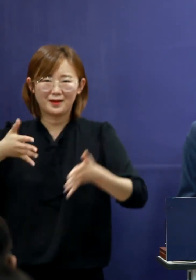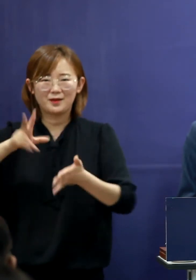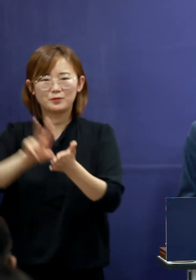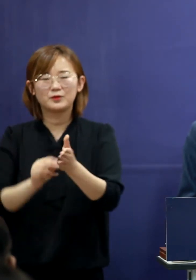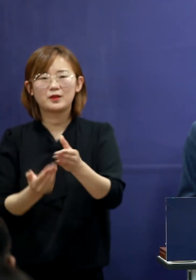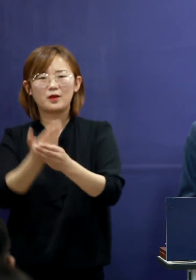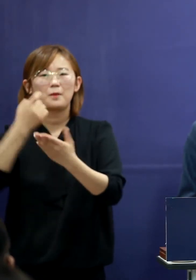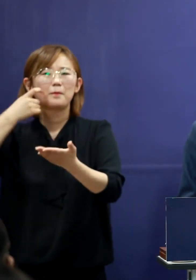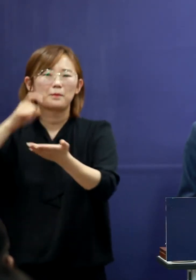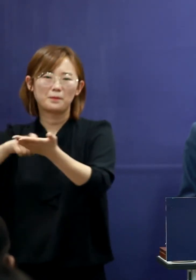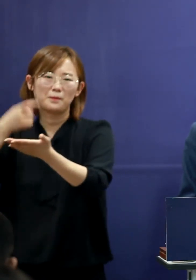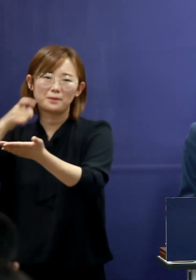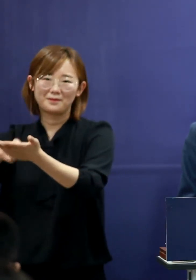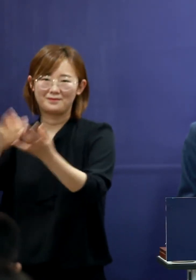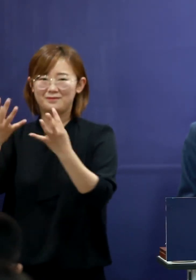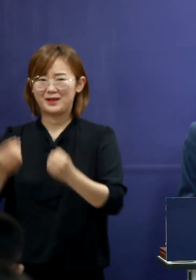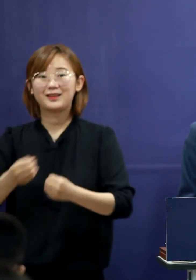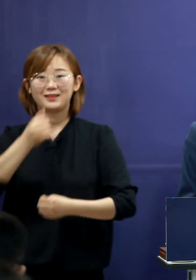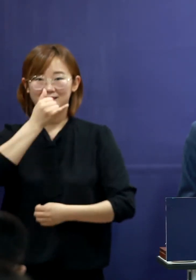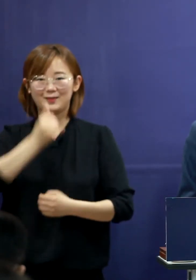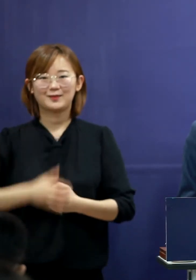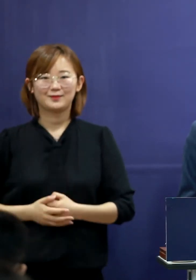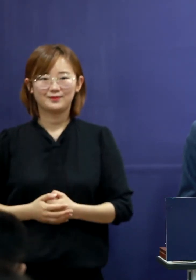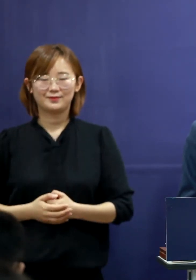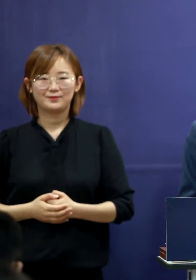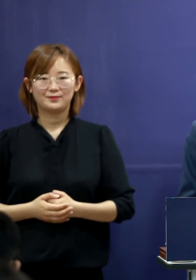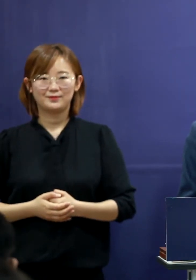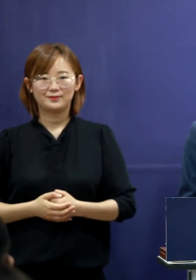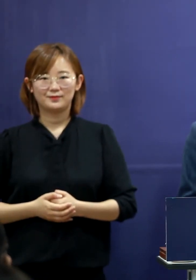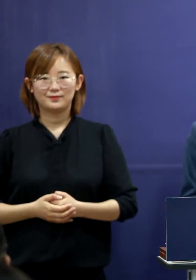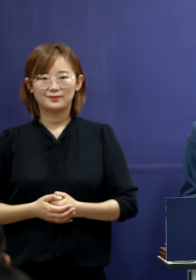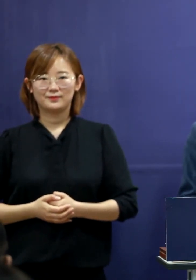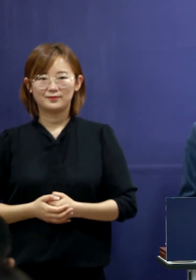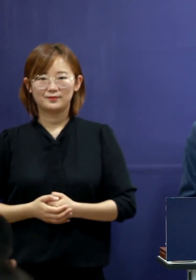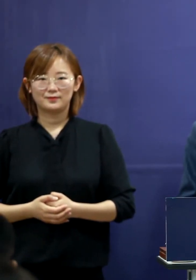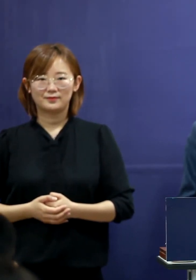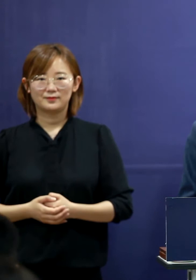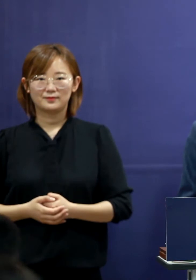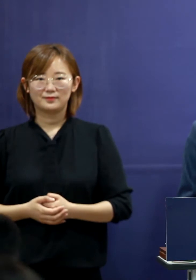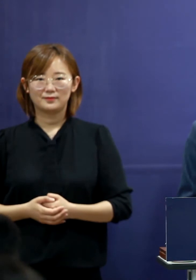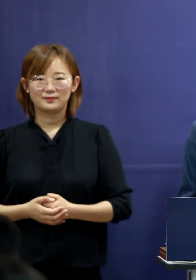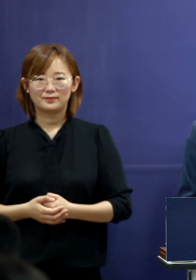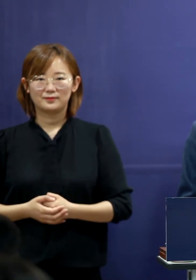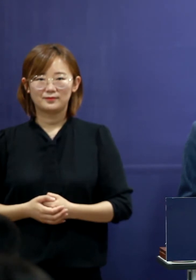문제가 생긴다든지 이런 것들도 있고 또 수용